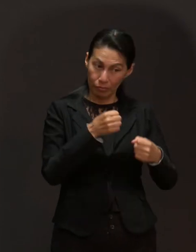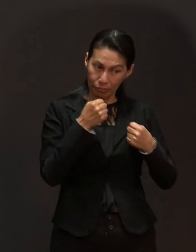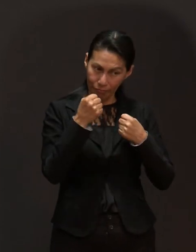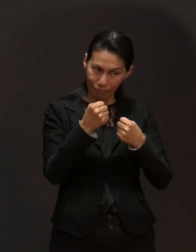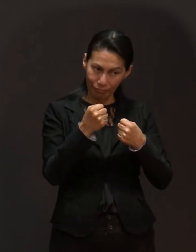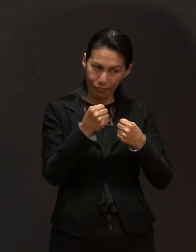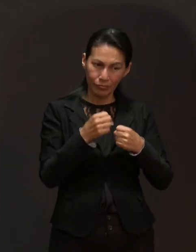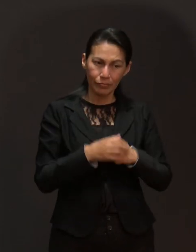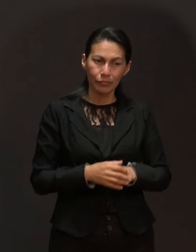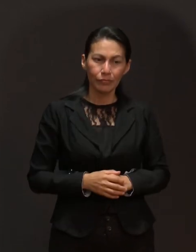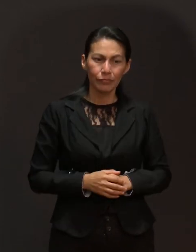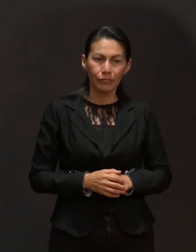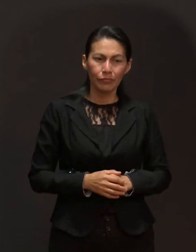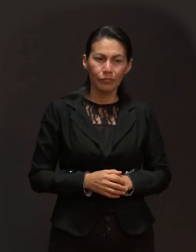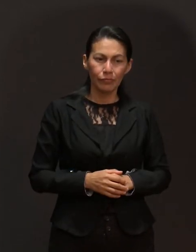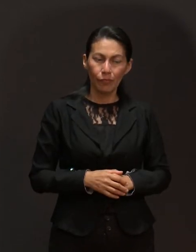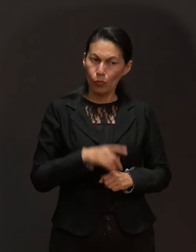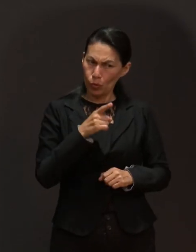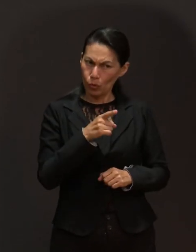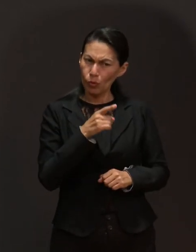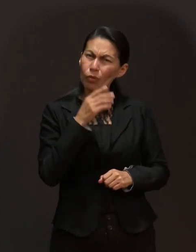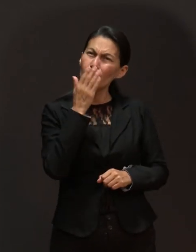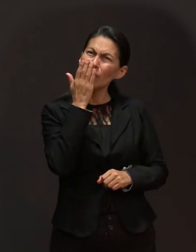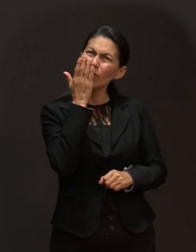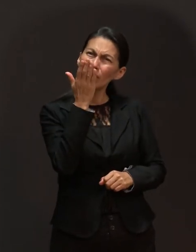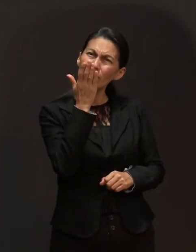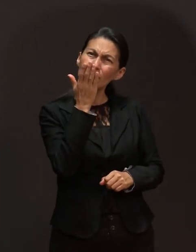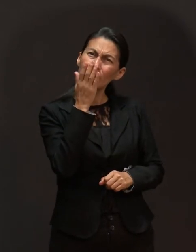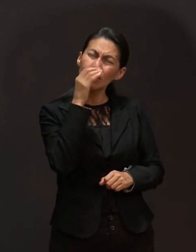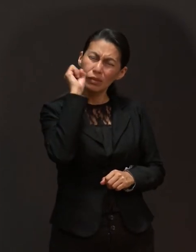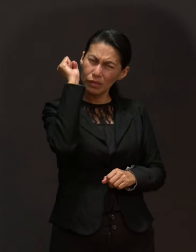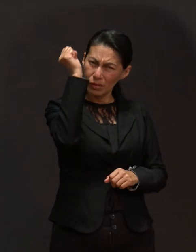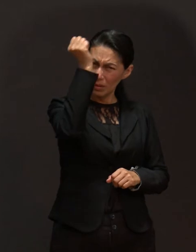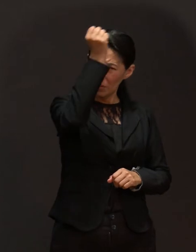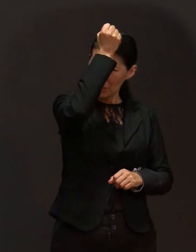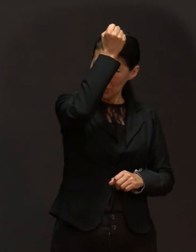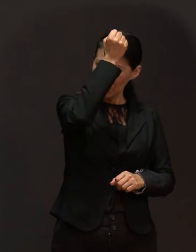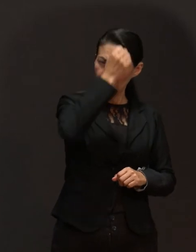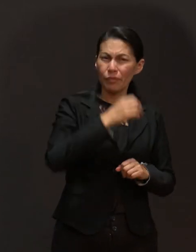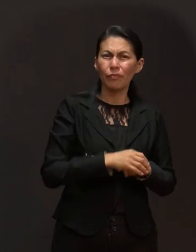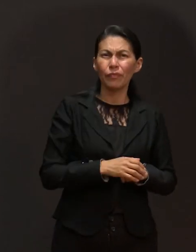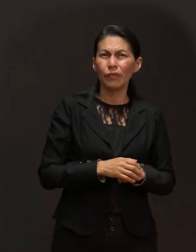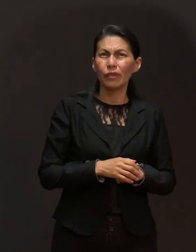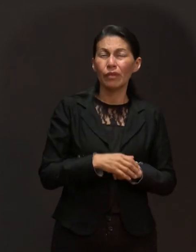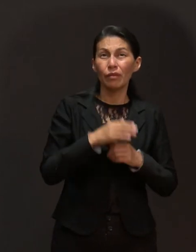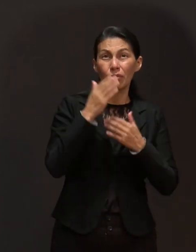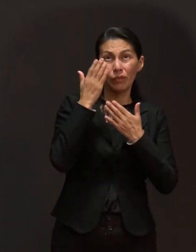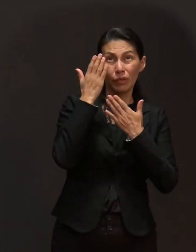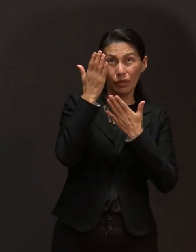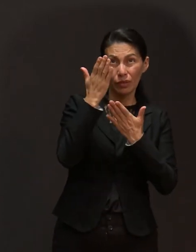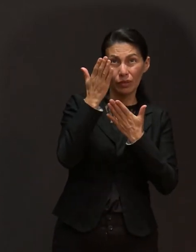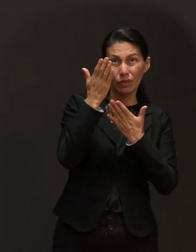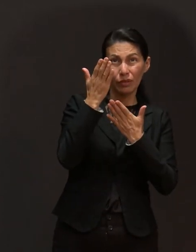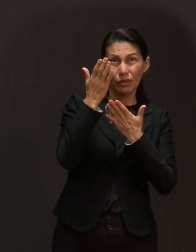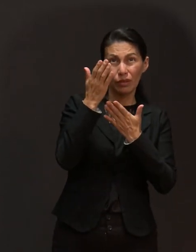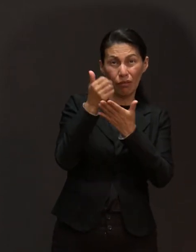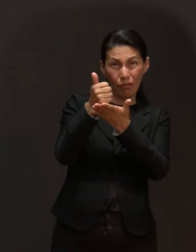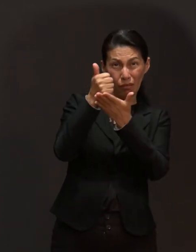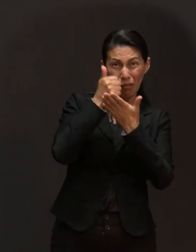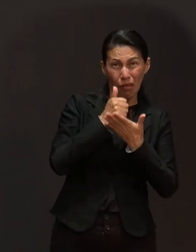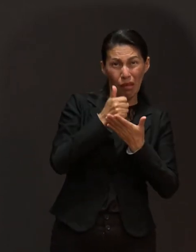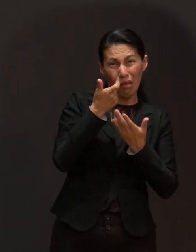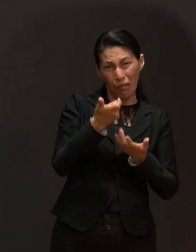contundencia, impacto. Tú le pediste sabiduría y le pediste